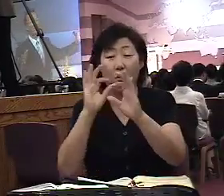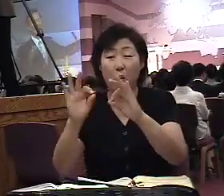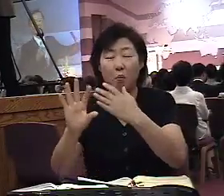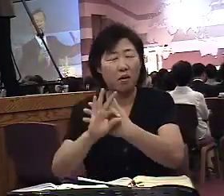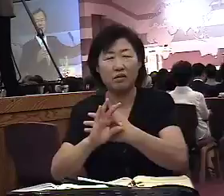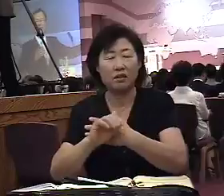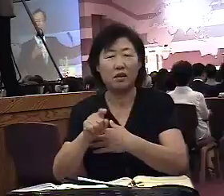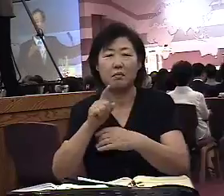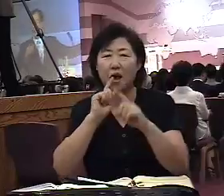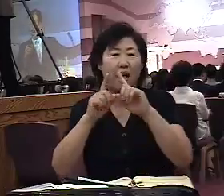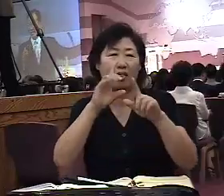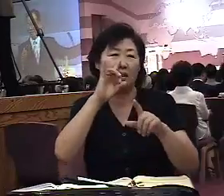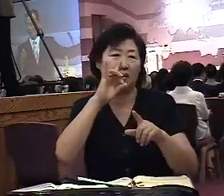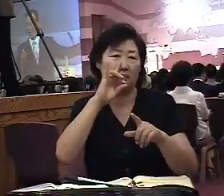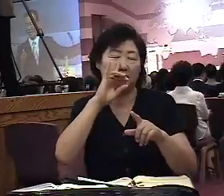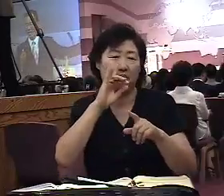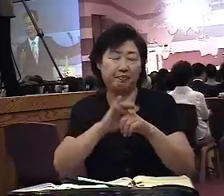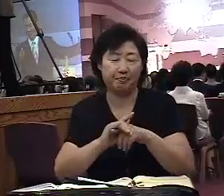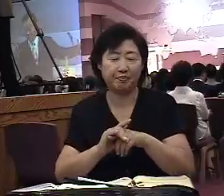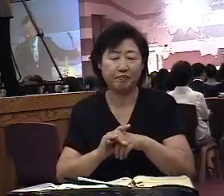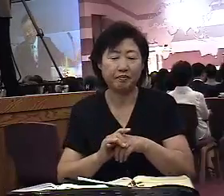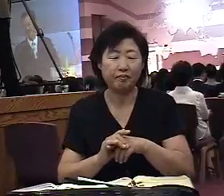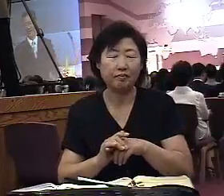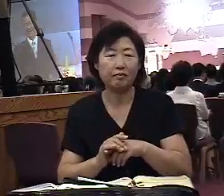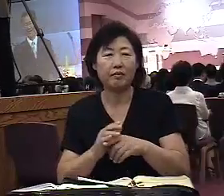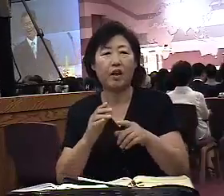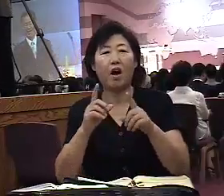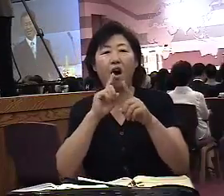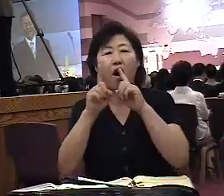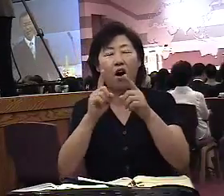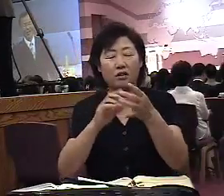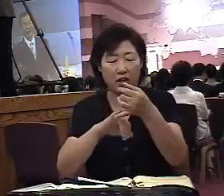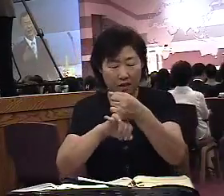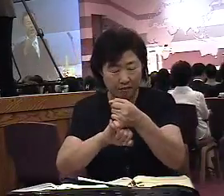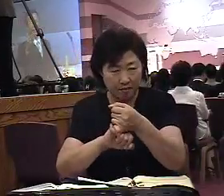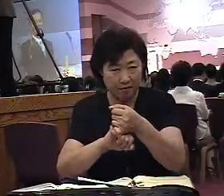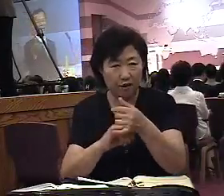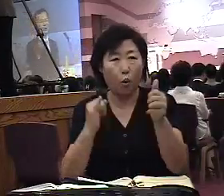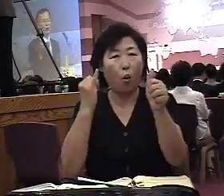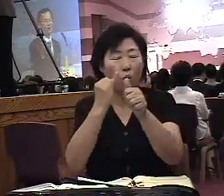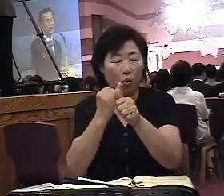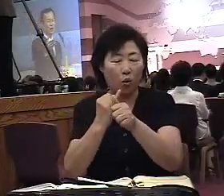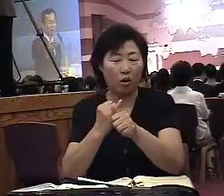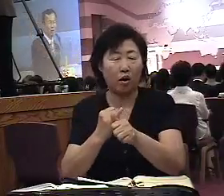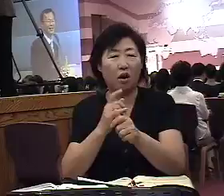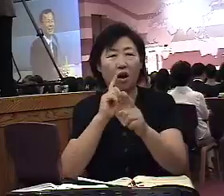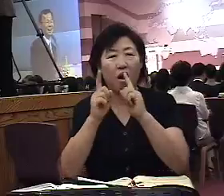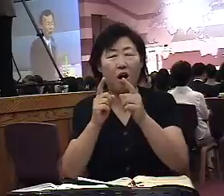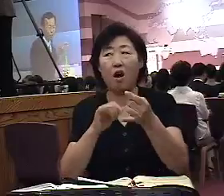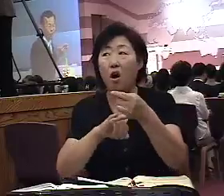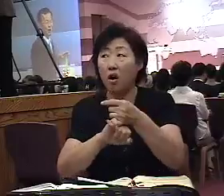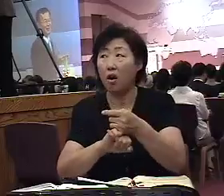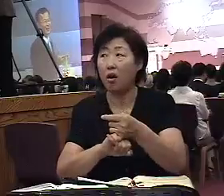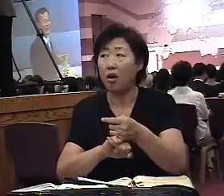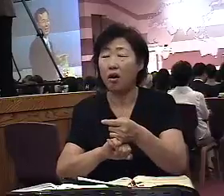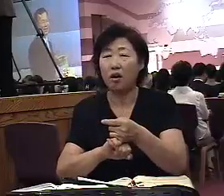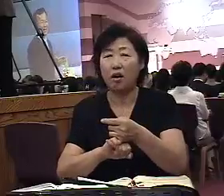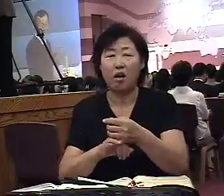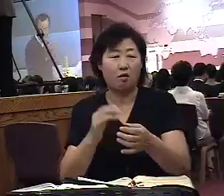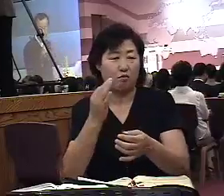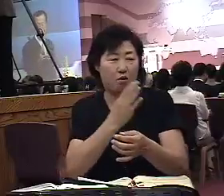것은 계산이 담긴 계약이 아닙니다. 언약입니다. 언약을 우리가 어떻게 하죠? 부할 때나 궁핍할